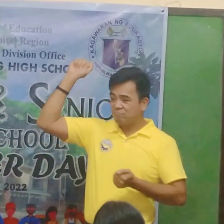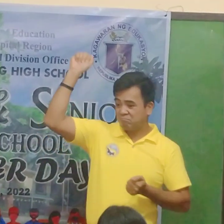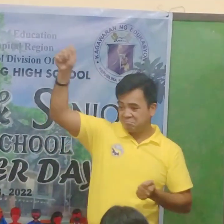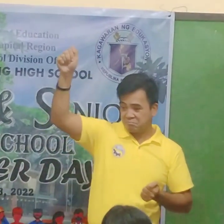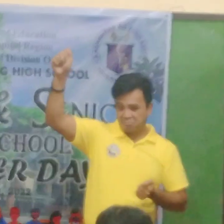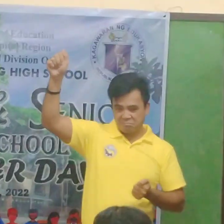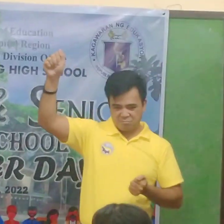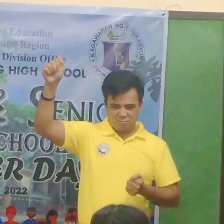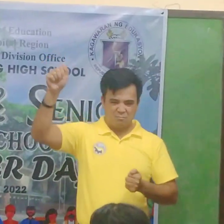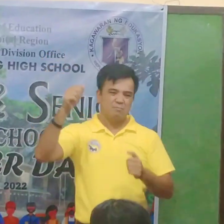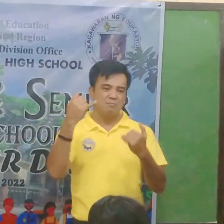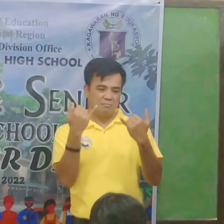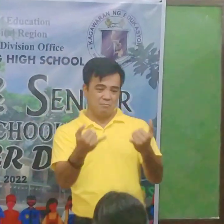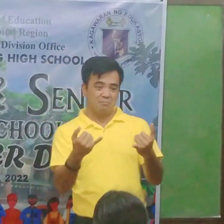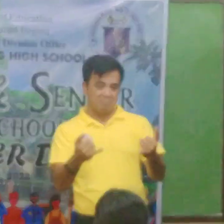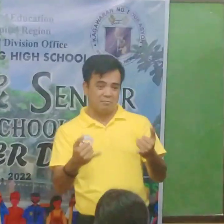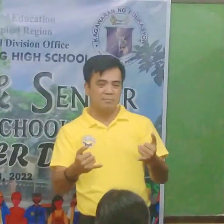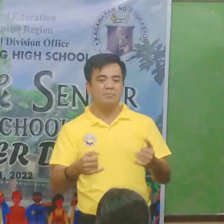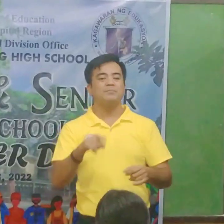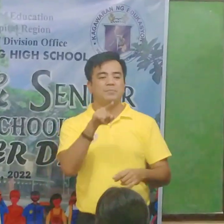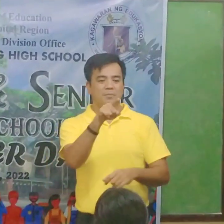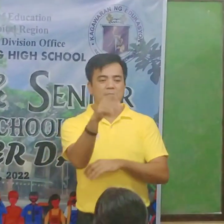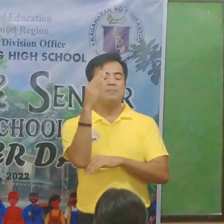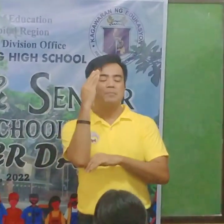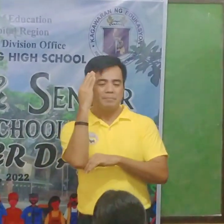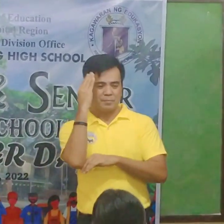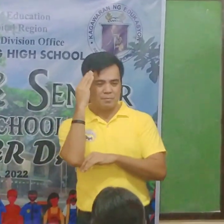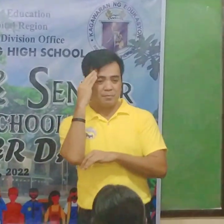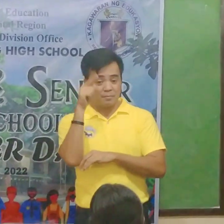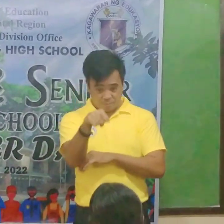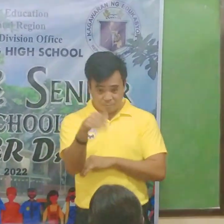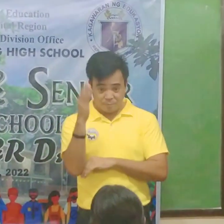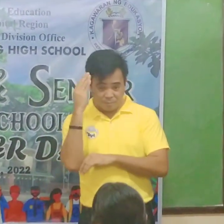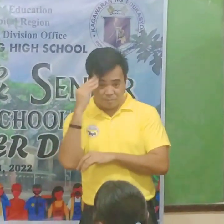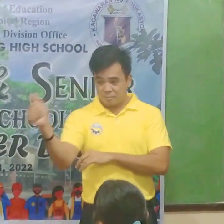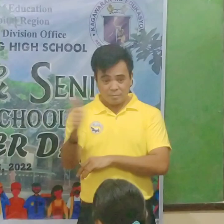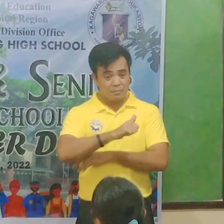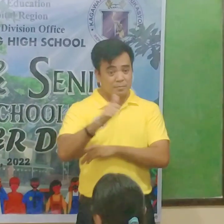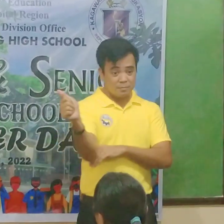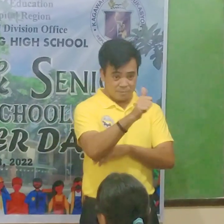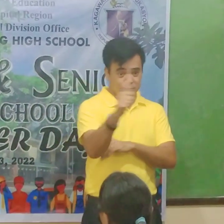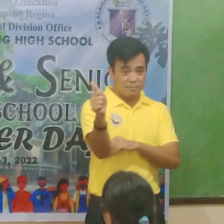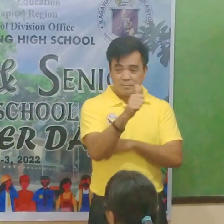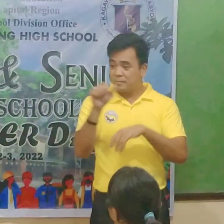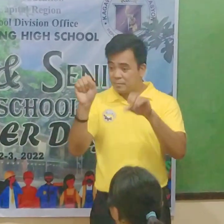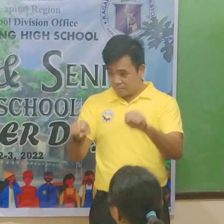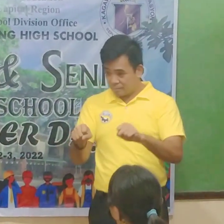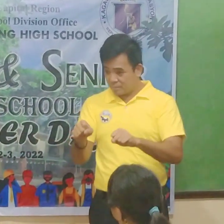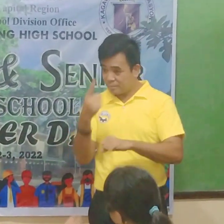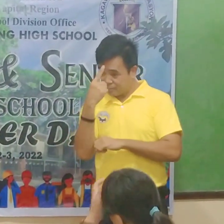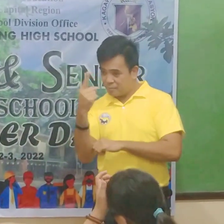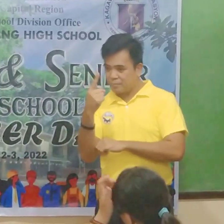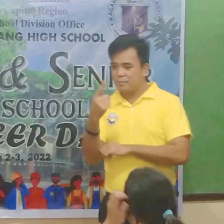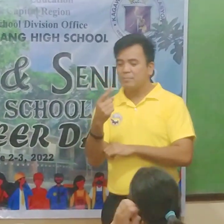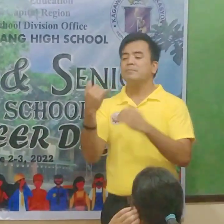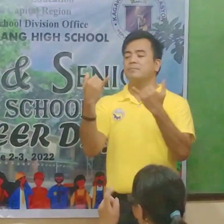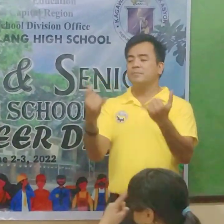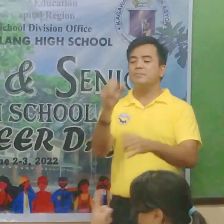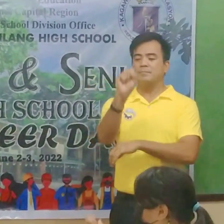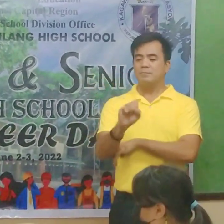mayroon lang silang kayahan na magbiyahe ng isa. Kaya dito pa lang sa South East, tinitrain lang sila kung paano mo